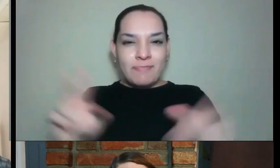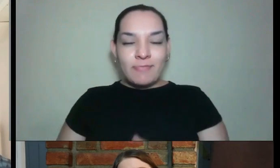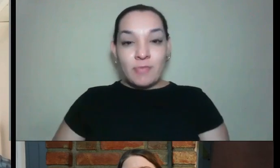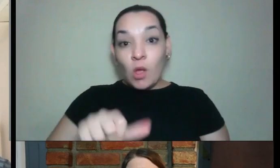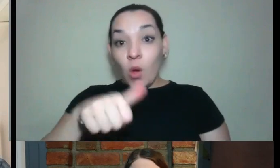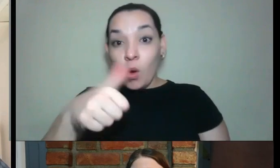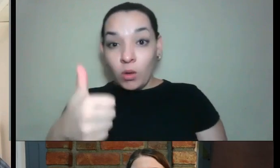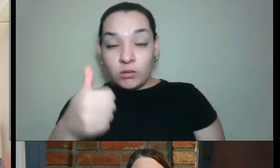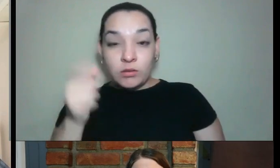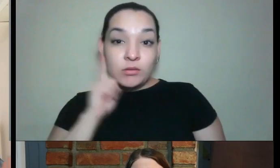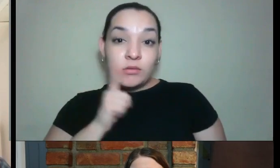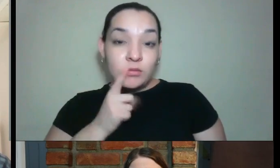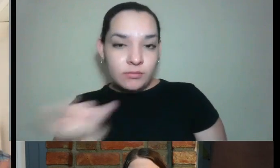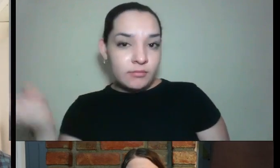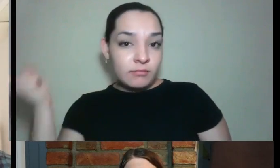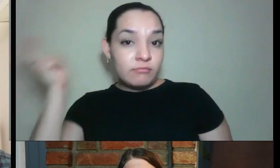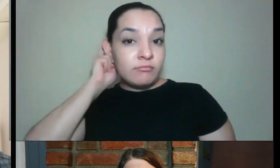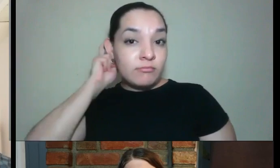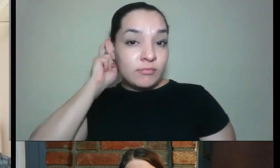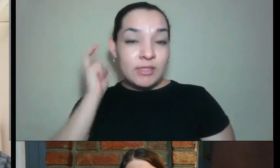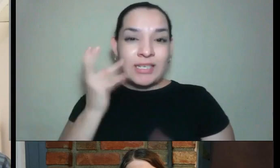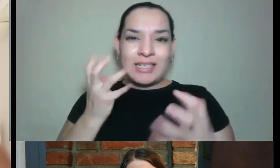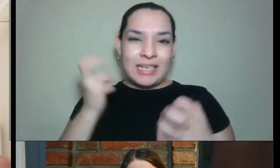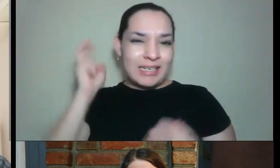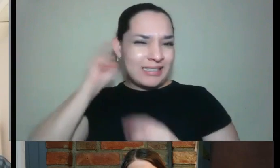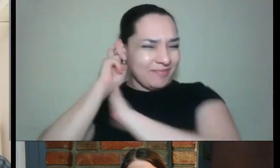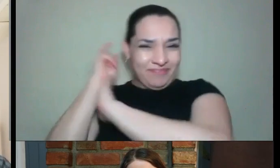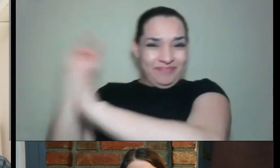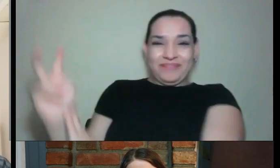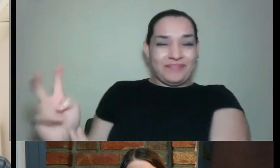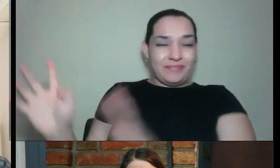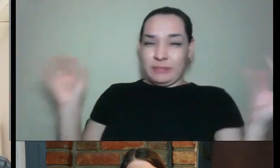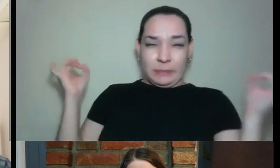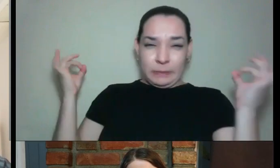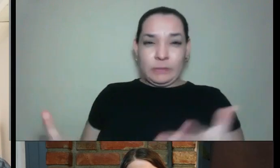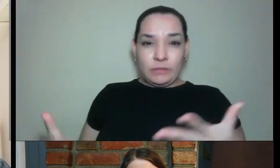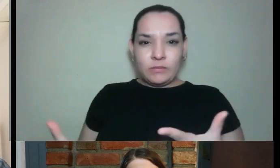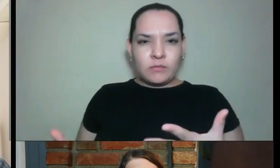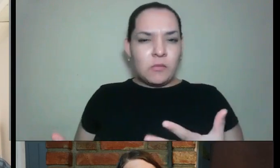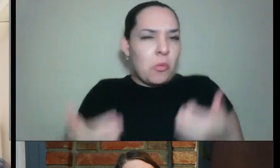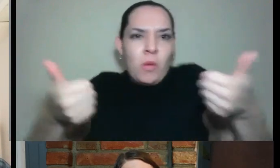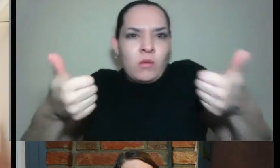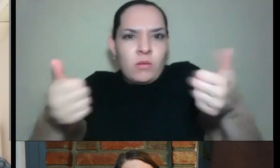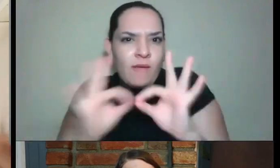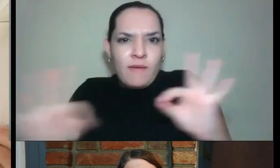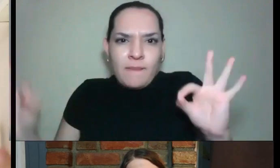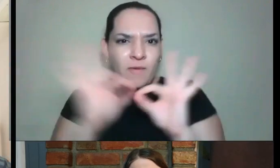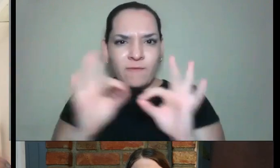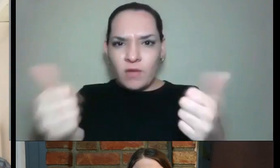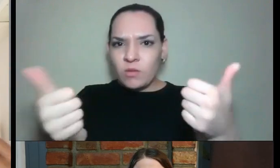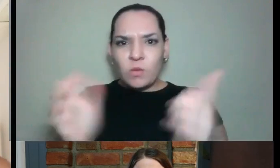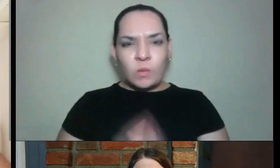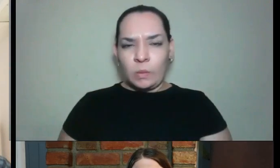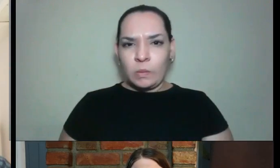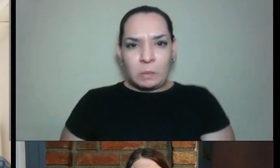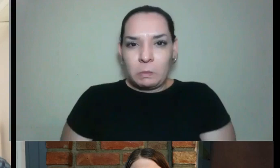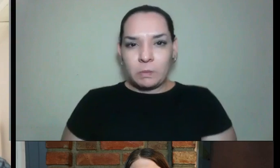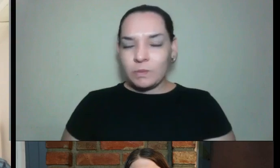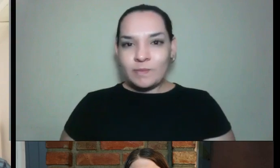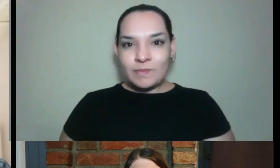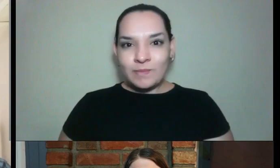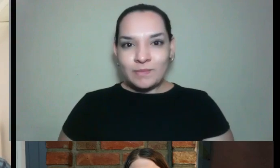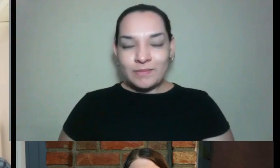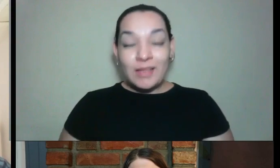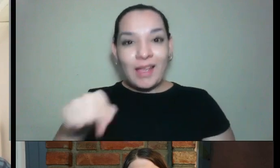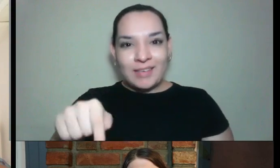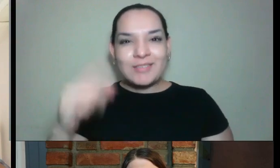están en paz. Y hay otras personas que se han implantado y han querido dejar de usar los implantes, lo cual también está